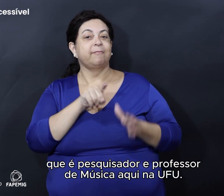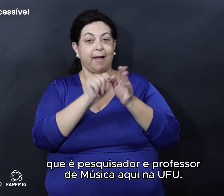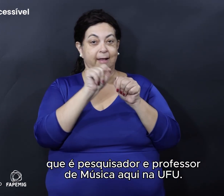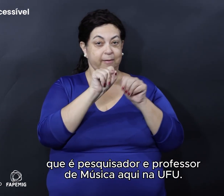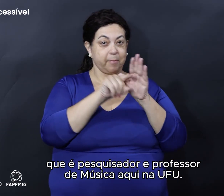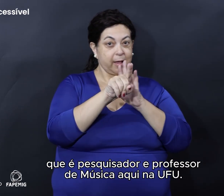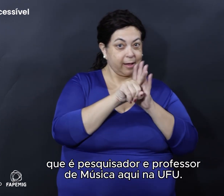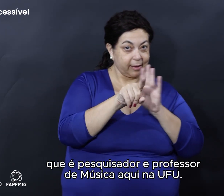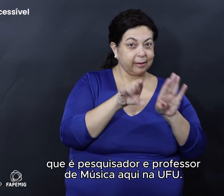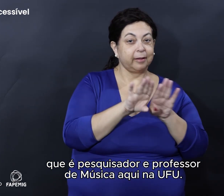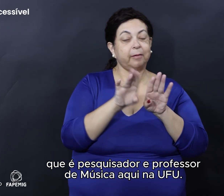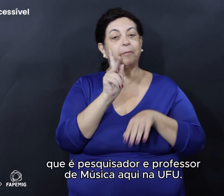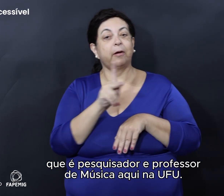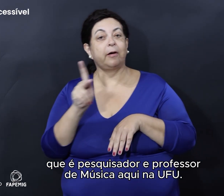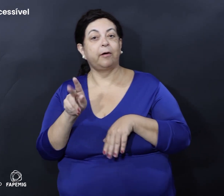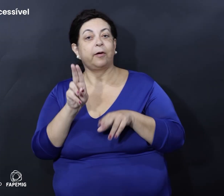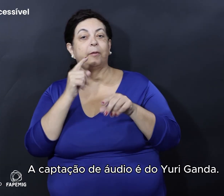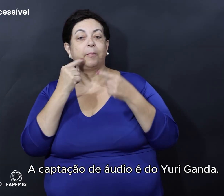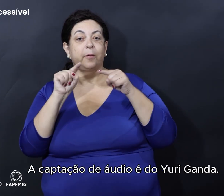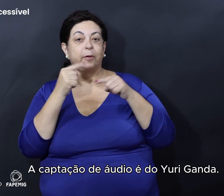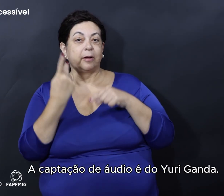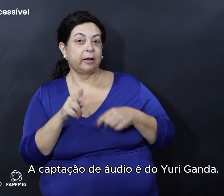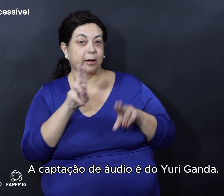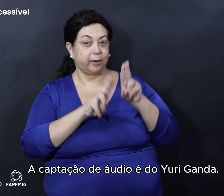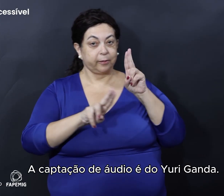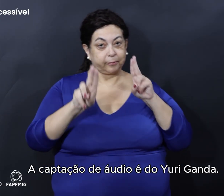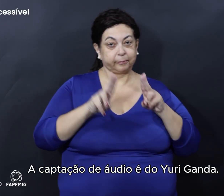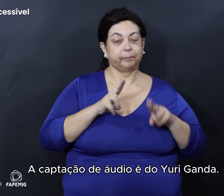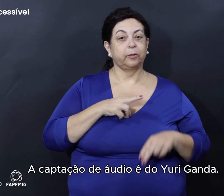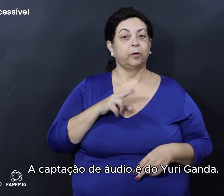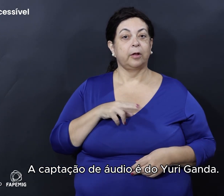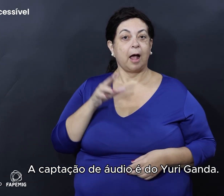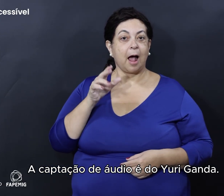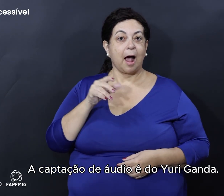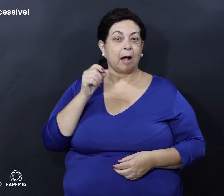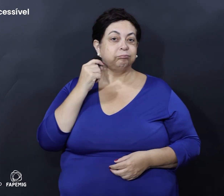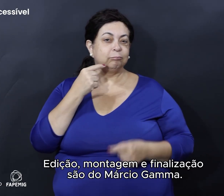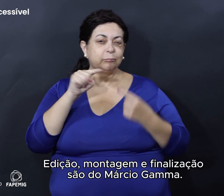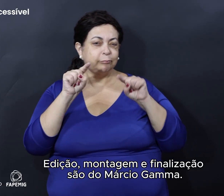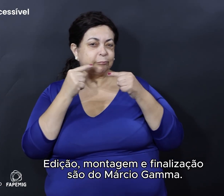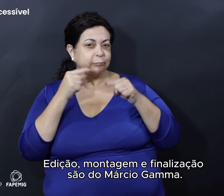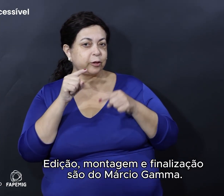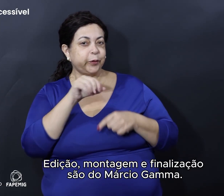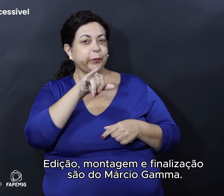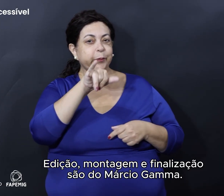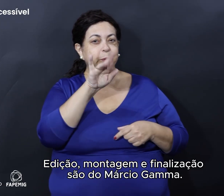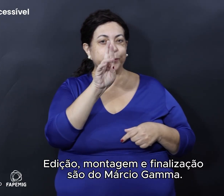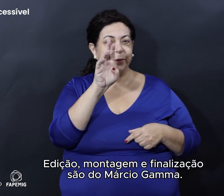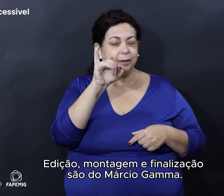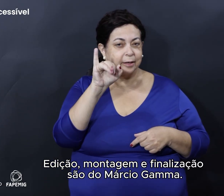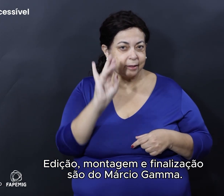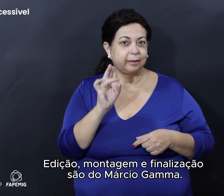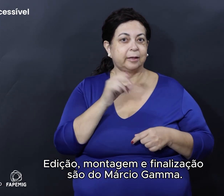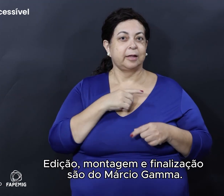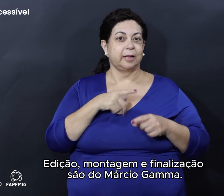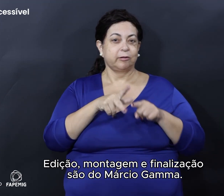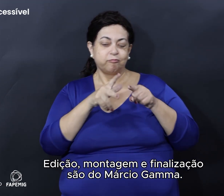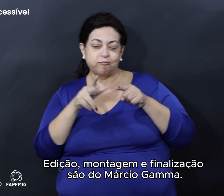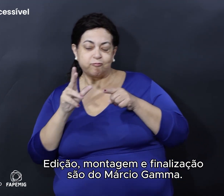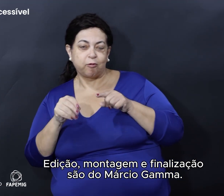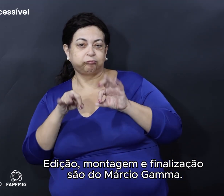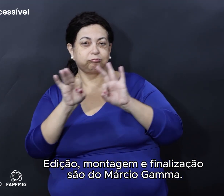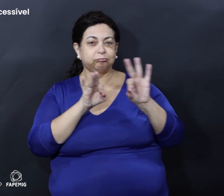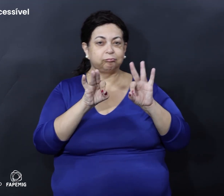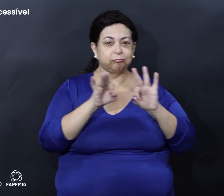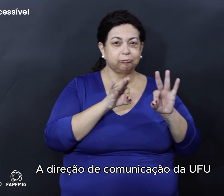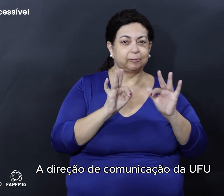pesquisador e professor de música aqui na UFO. Captação de áudio é do Yuri Ganda. Edição, montagem e finalização são do